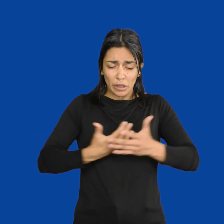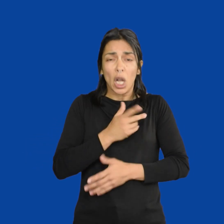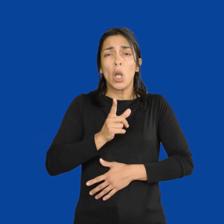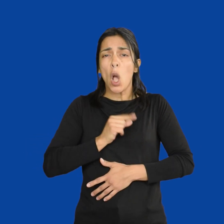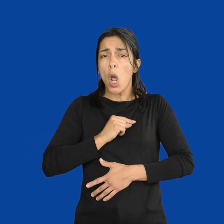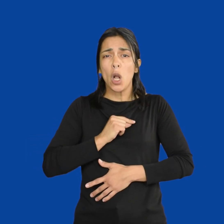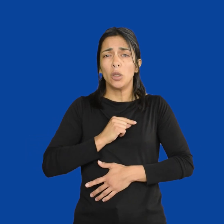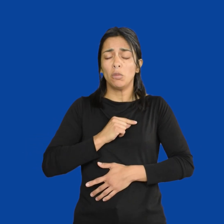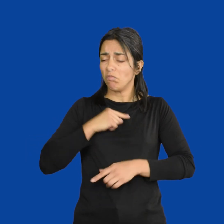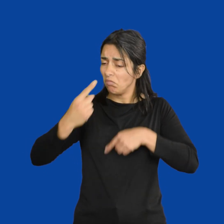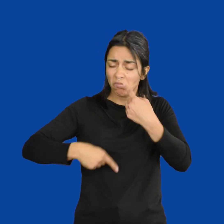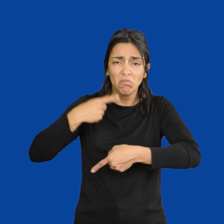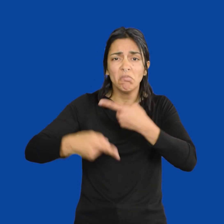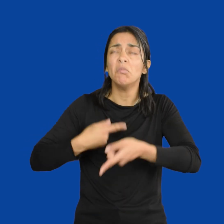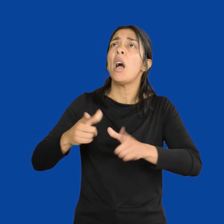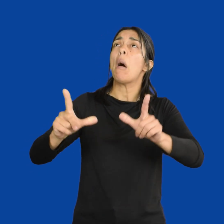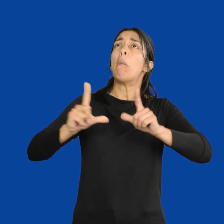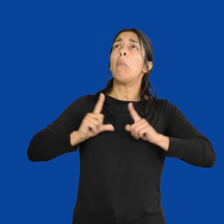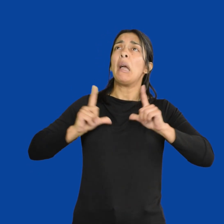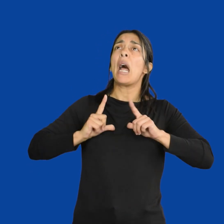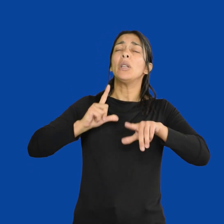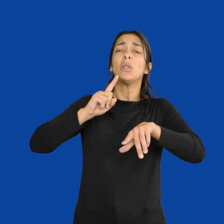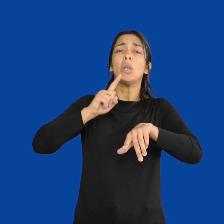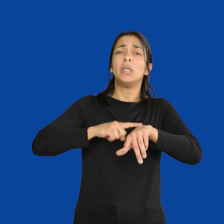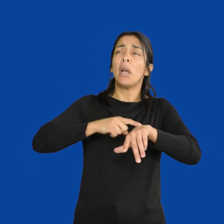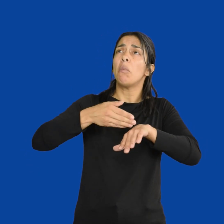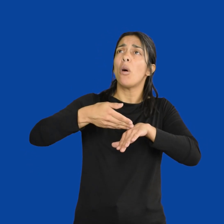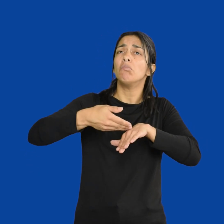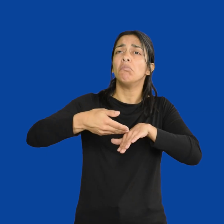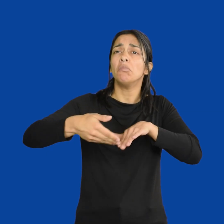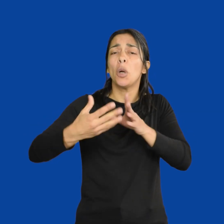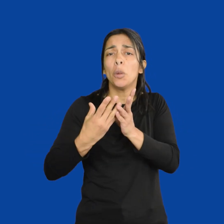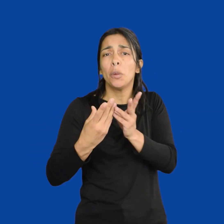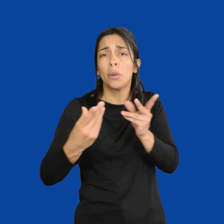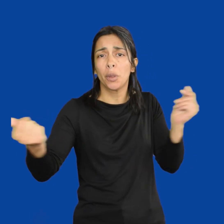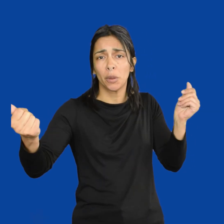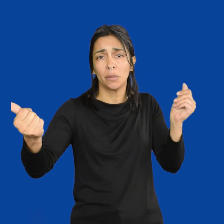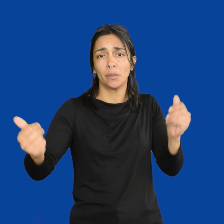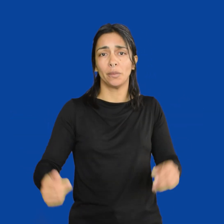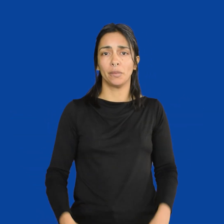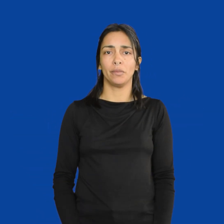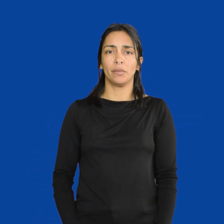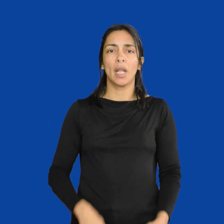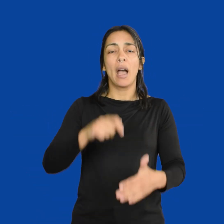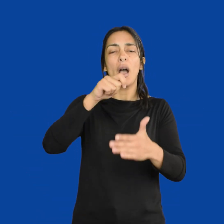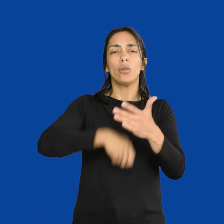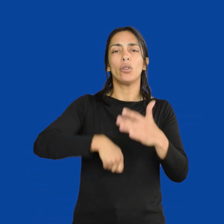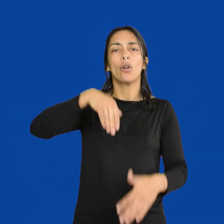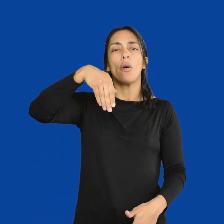internas, siguen abiertas, a la espera de que sea la cicatriz del tiempo la que las apague. Eloy